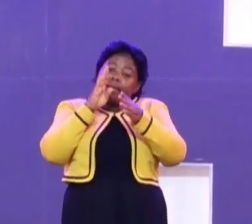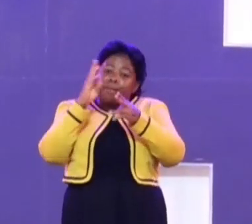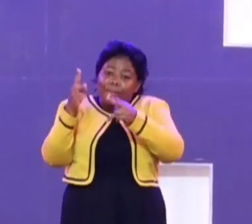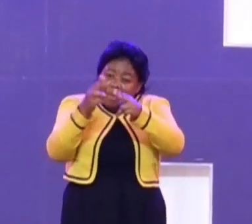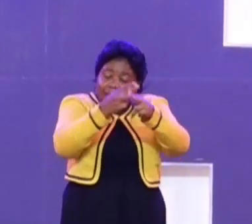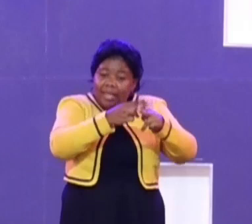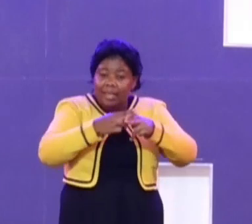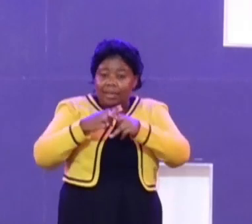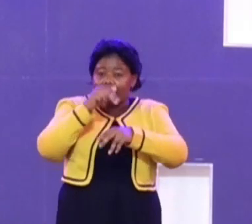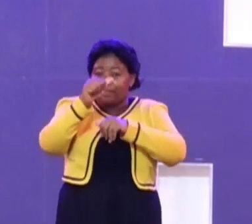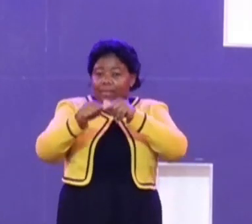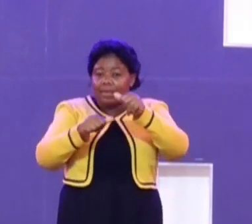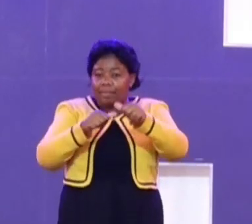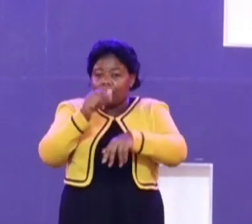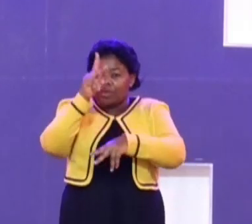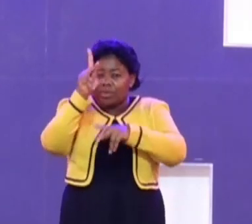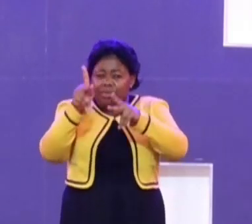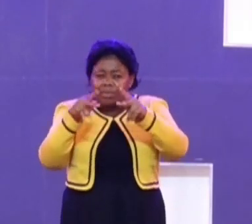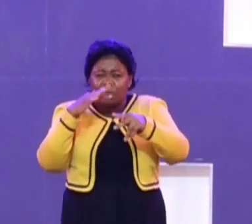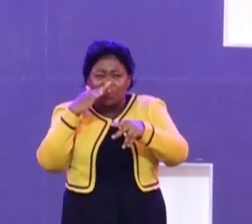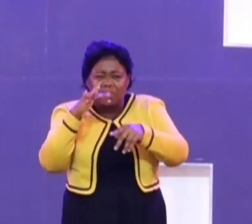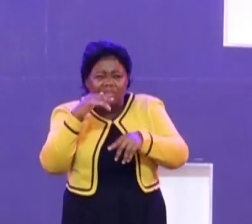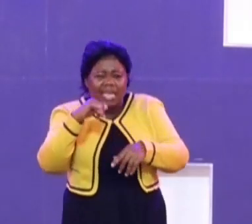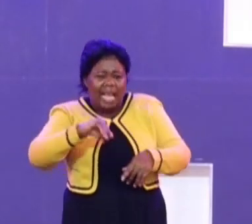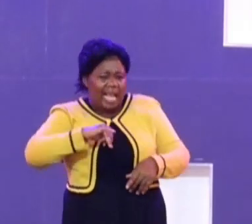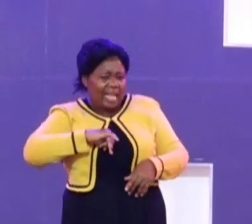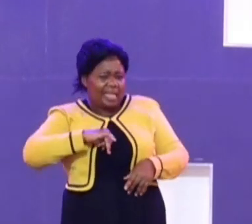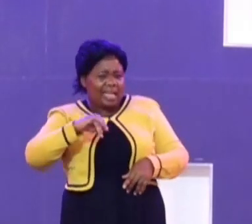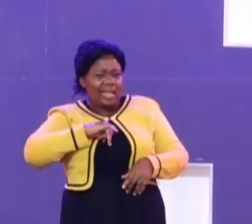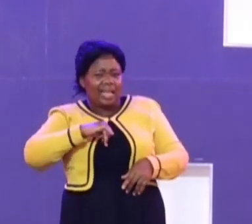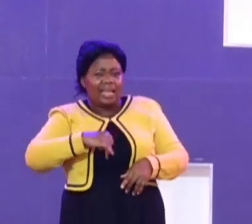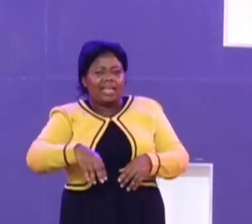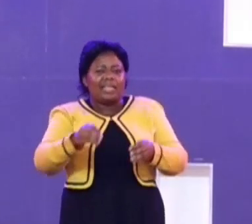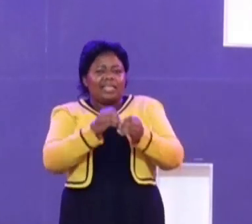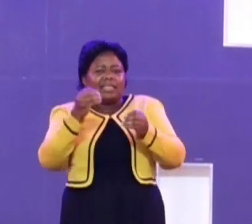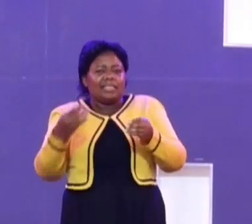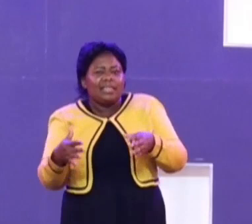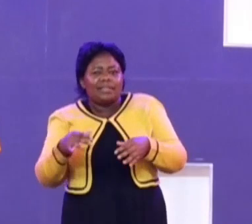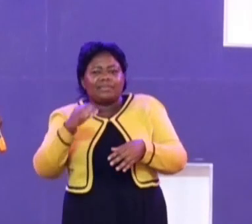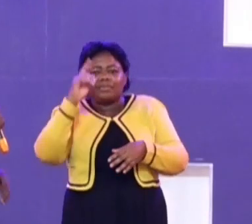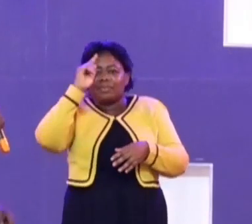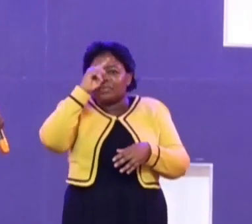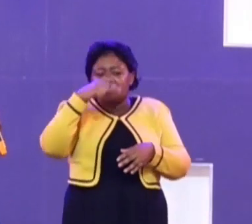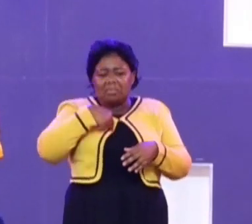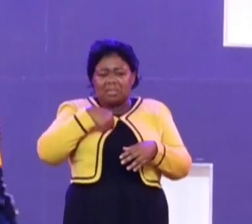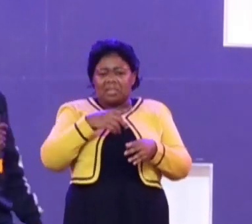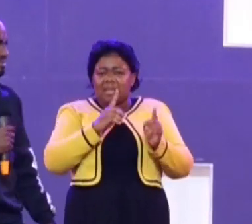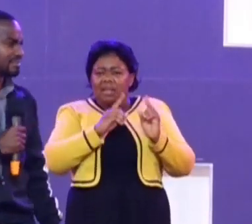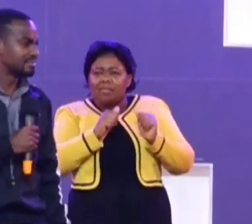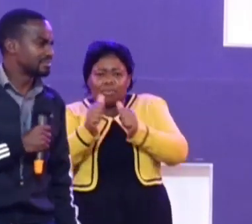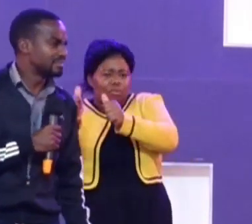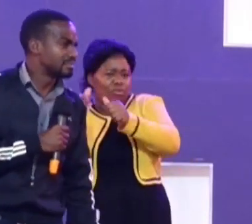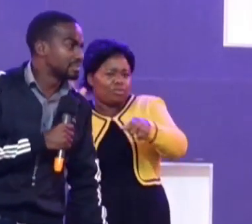bulichimu nze. Nzo mwana wabarangira. Me a son to the princes. Zaposo mulamba. Me a